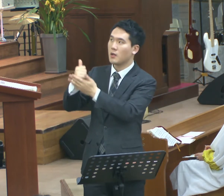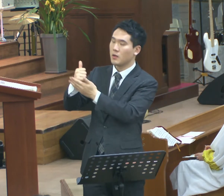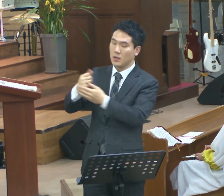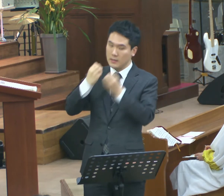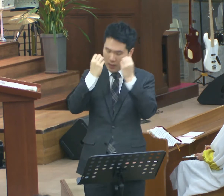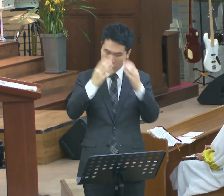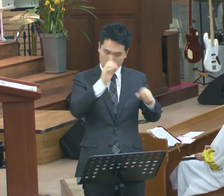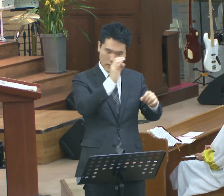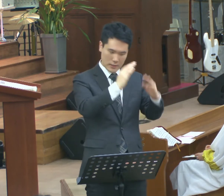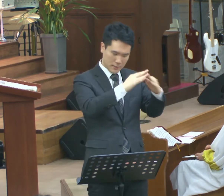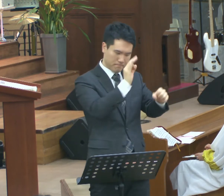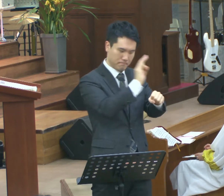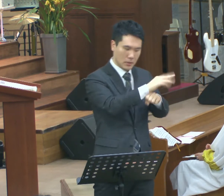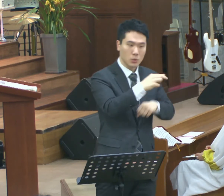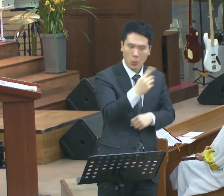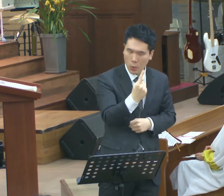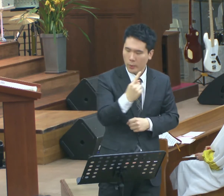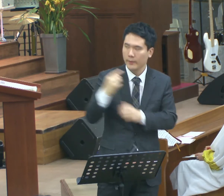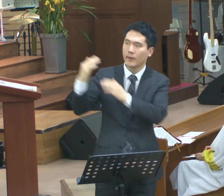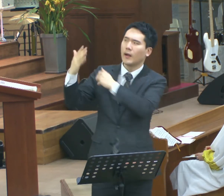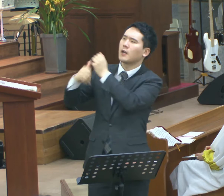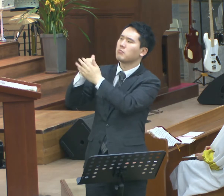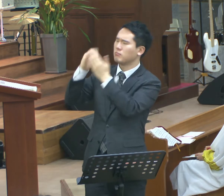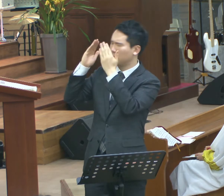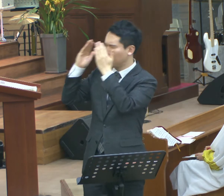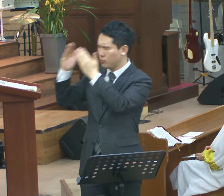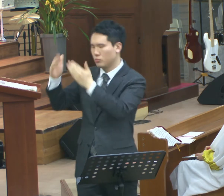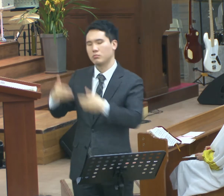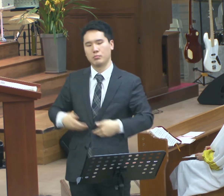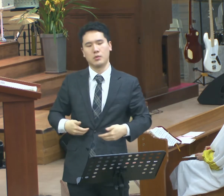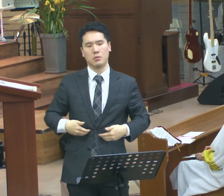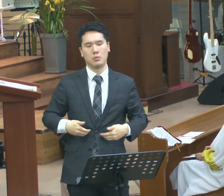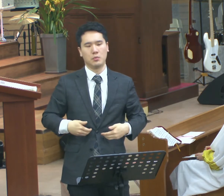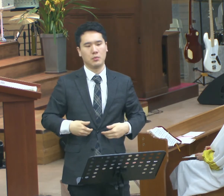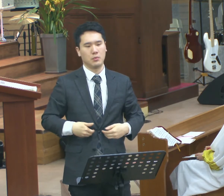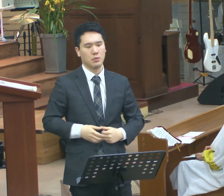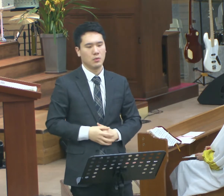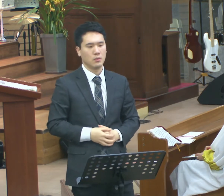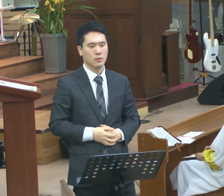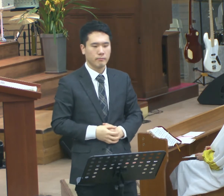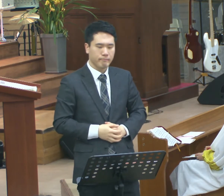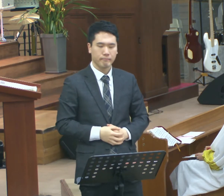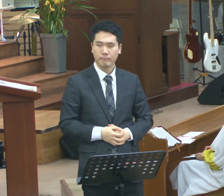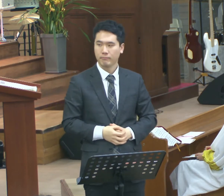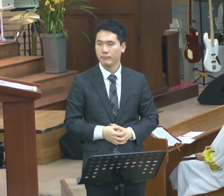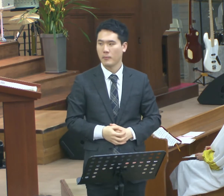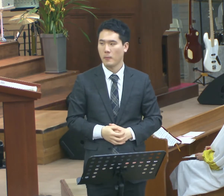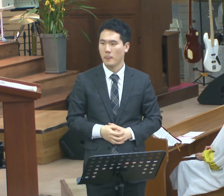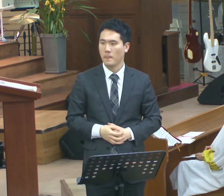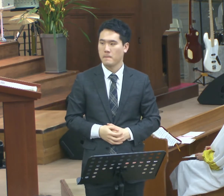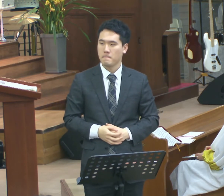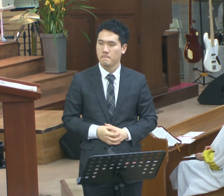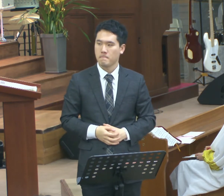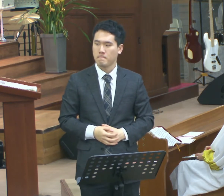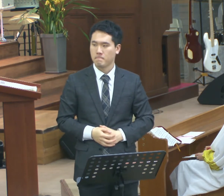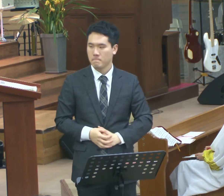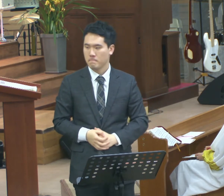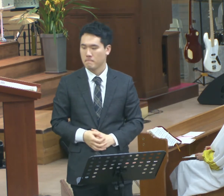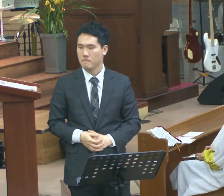해달라고 제가 그럴 때 저도 모르게 기도했는데 믿음이 좋은 분이 신방을 받으셨어요. 그래서